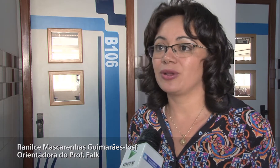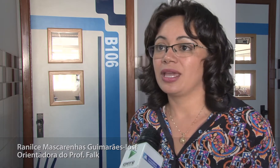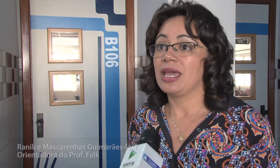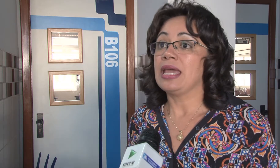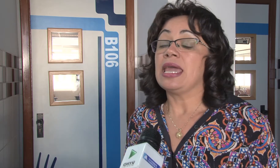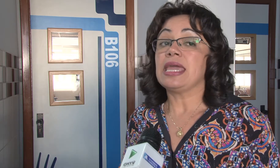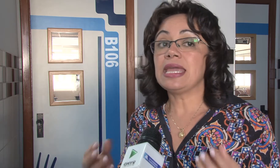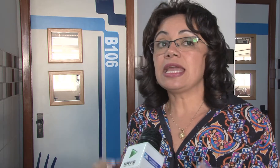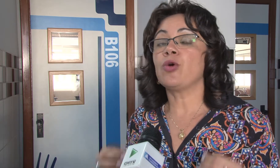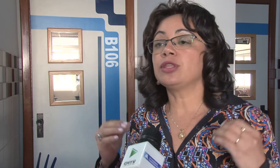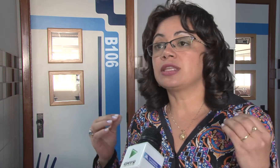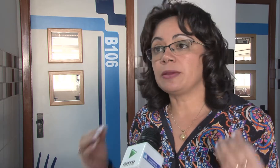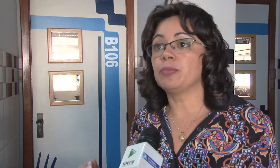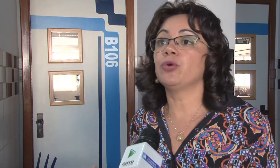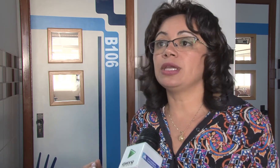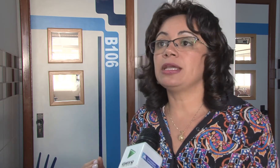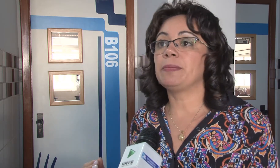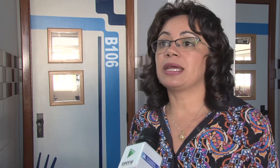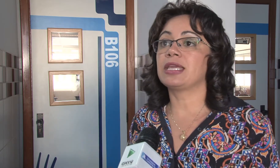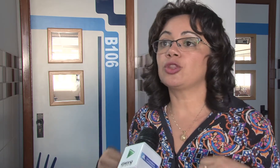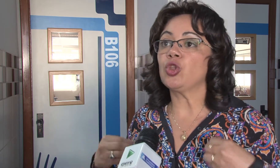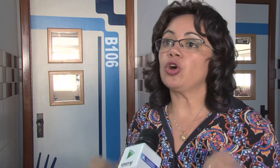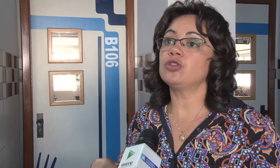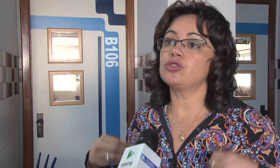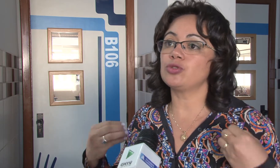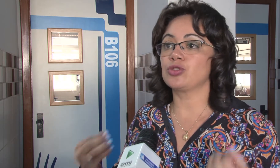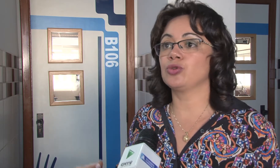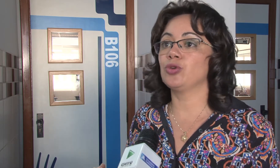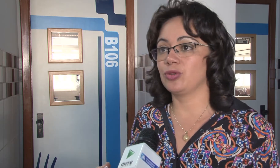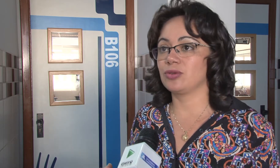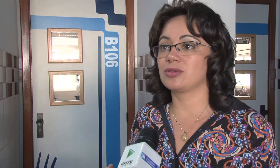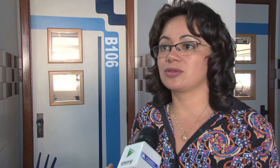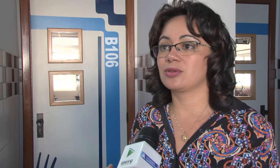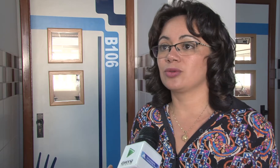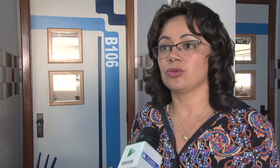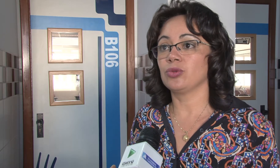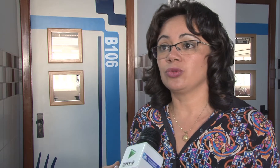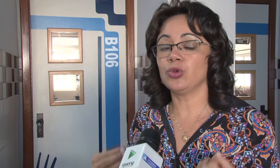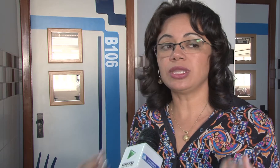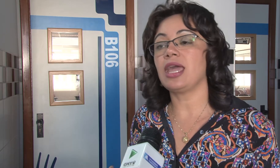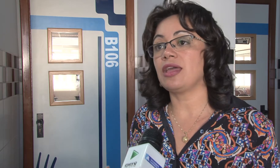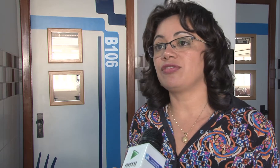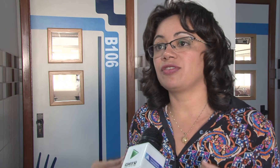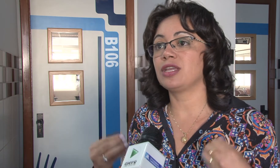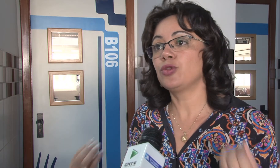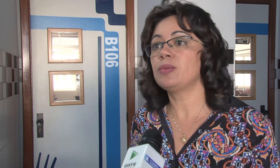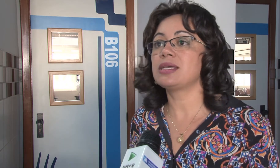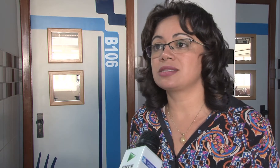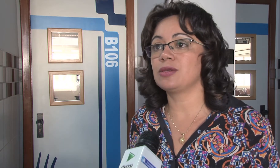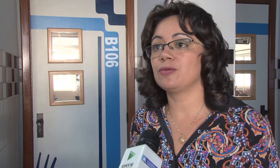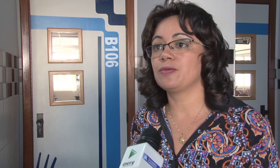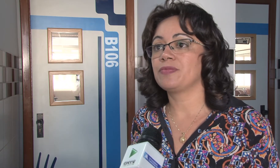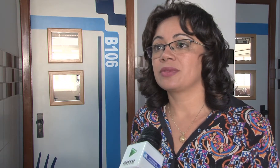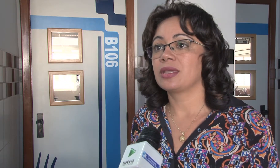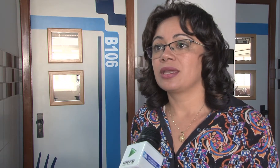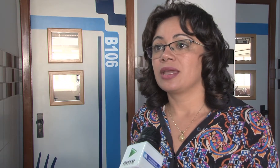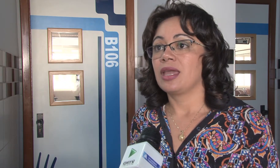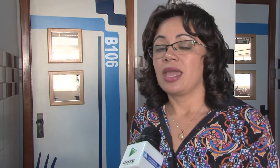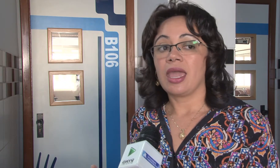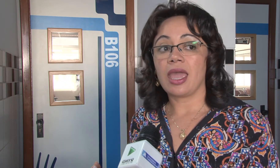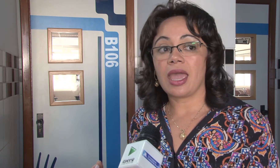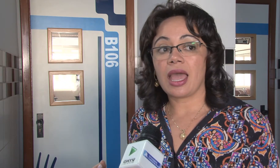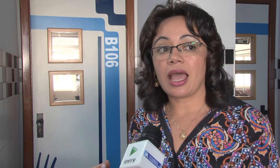inclusivo e contribui para que todos os surdos do DF e do